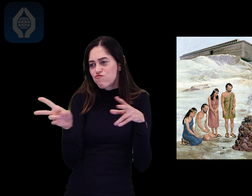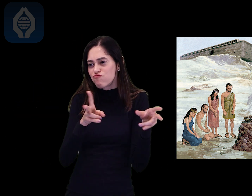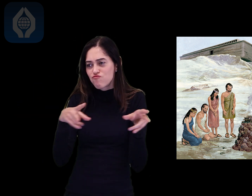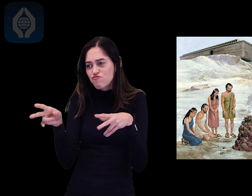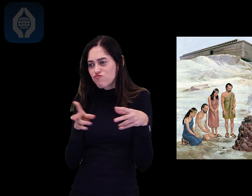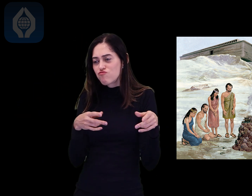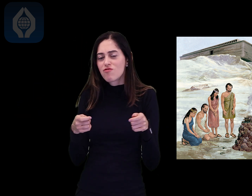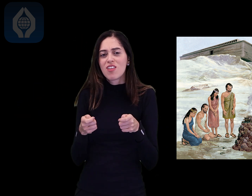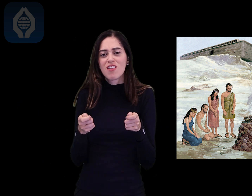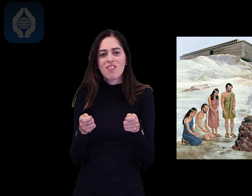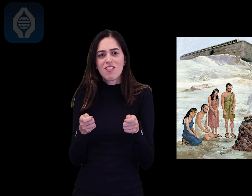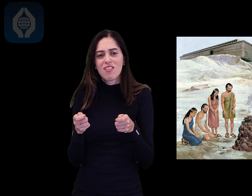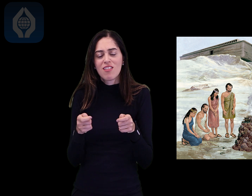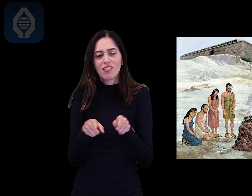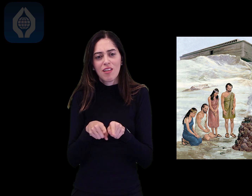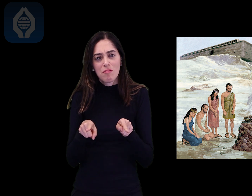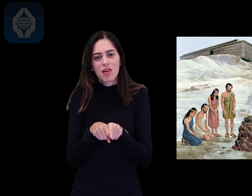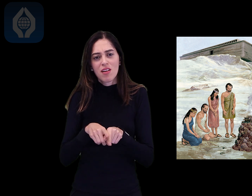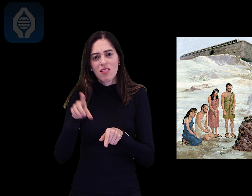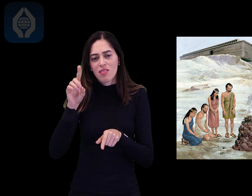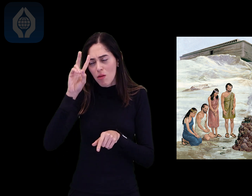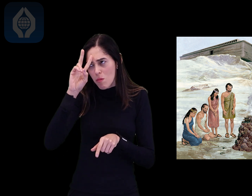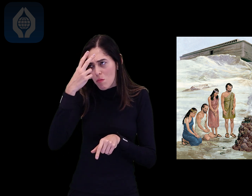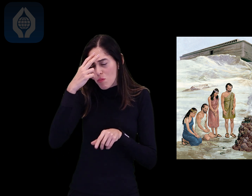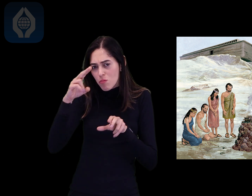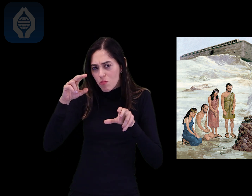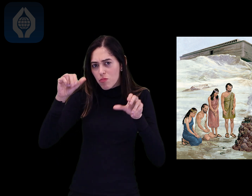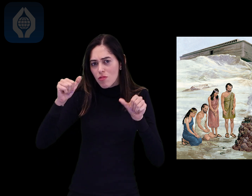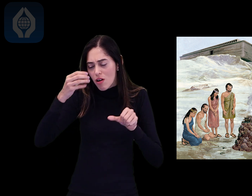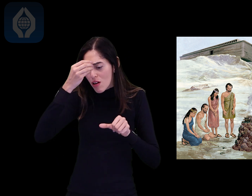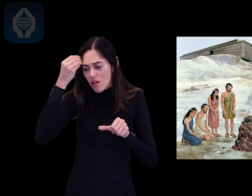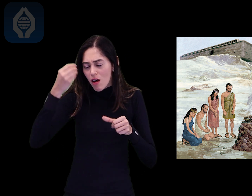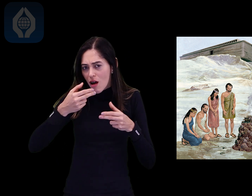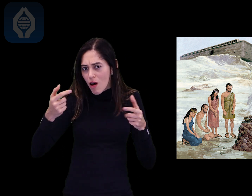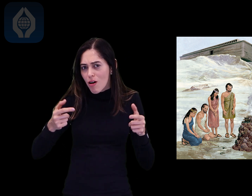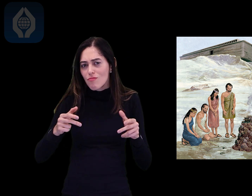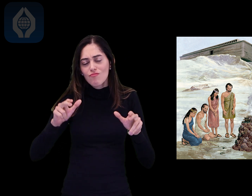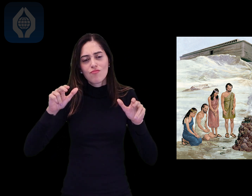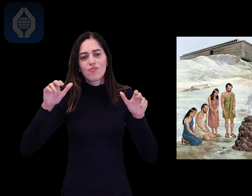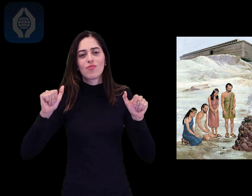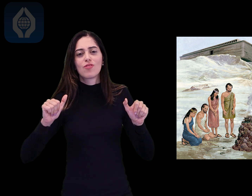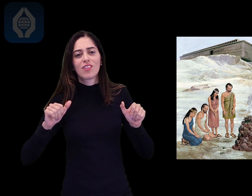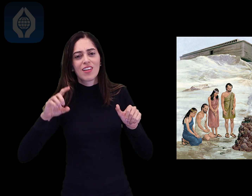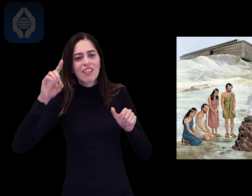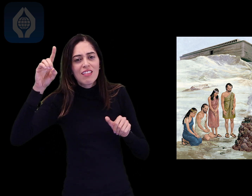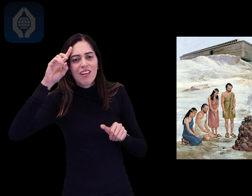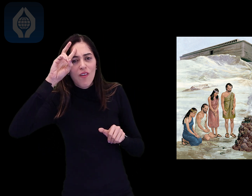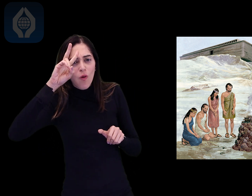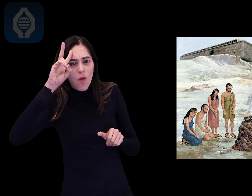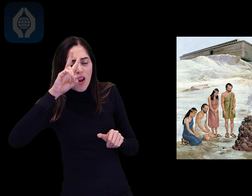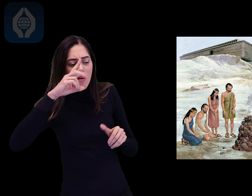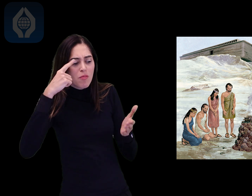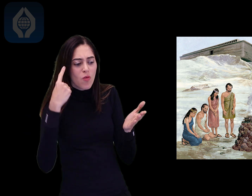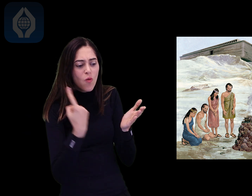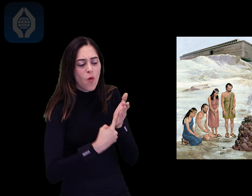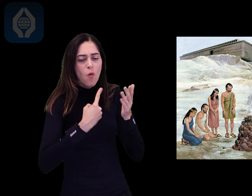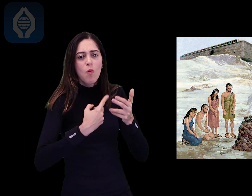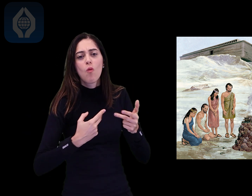nunca muda, nunca se esquece de nada. Não esqueceu de Noé nem dos outros na arca. Ele cumpre o que